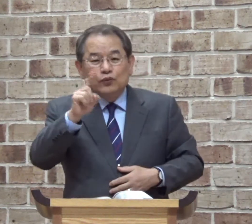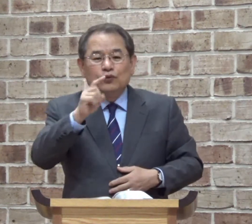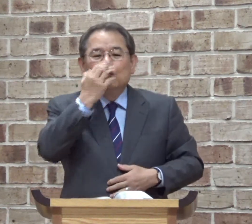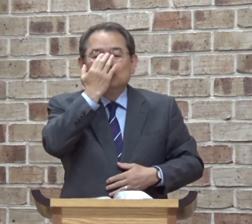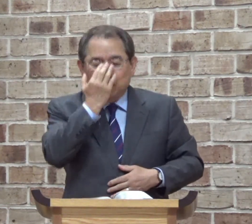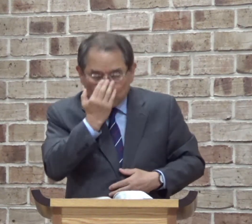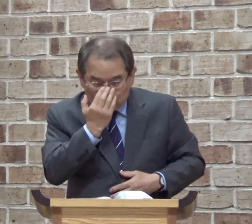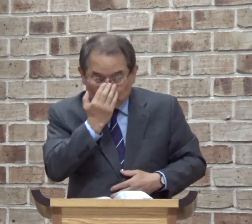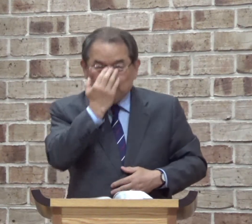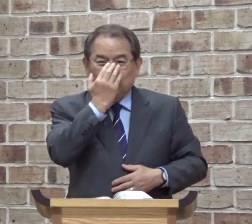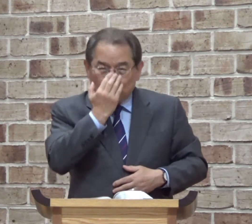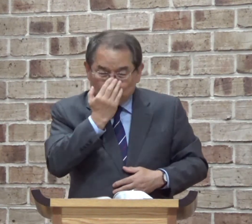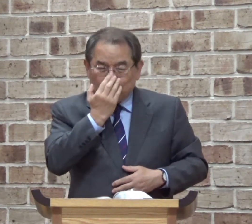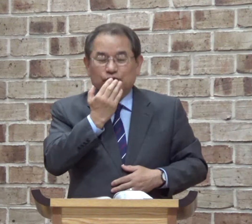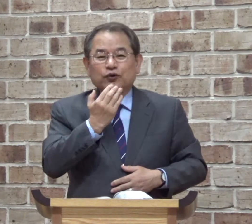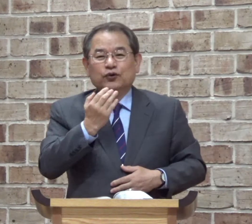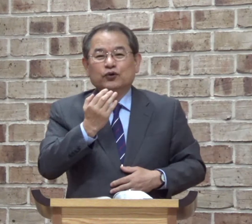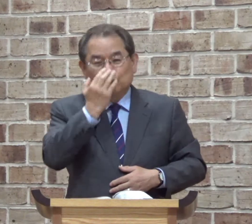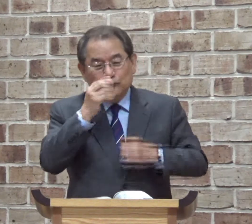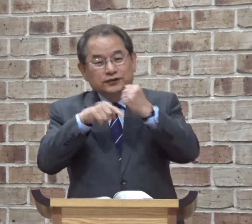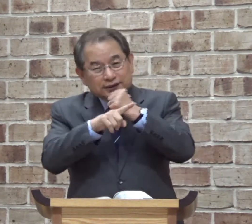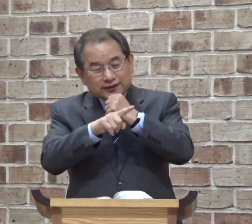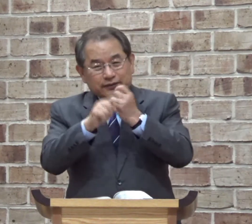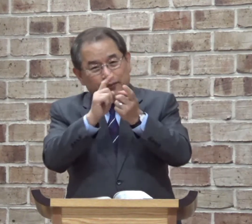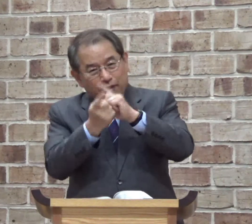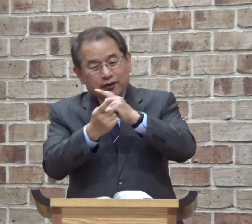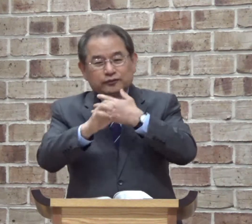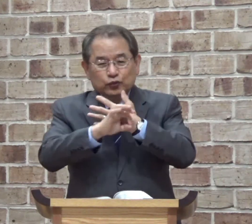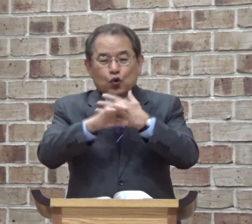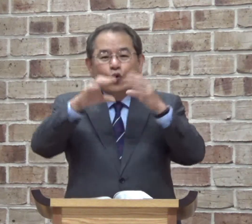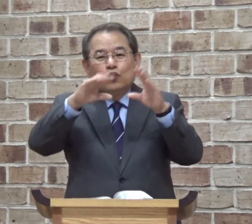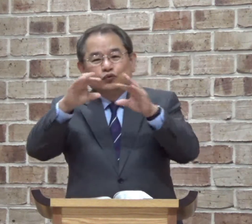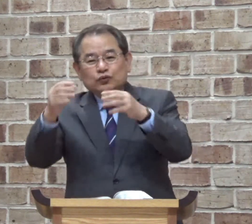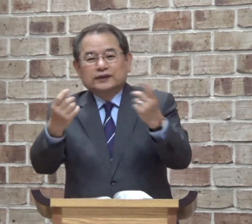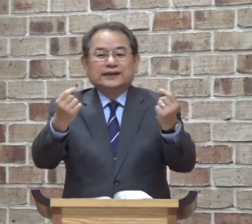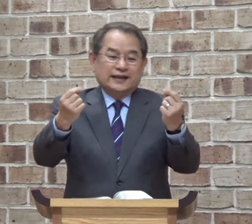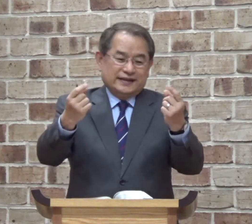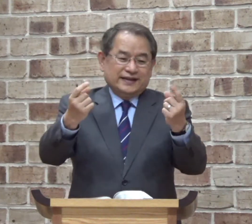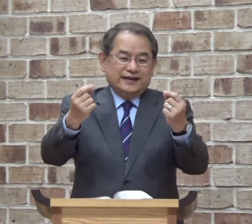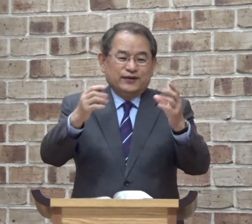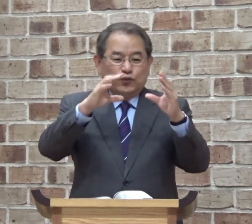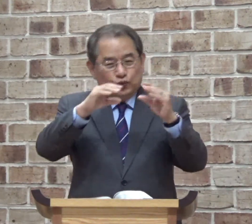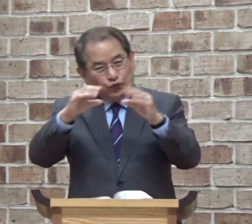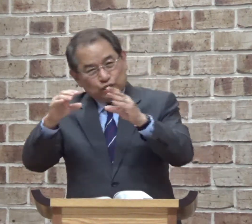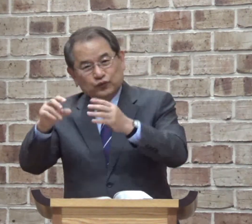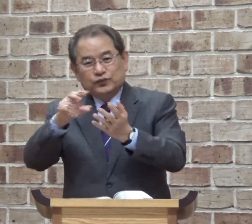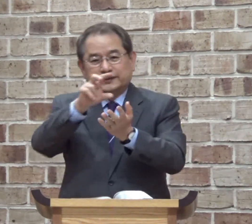겸손, 다른 말로 그리스도인의 미덕 시리즈 중에 겸손과 온유에 대해서 말씀 나눕니다.